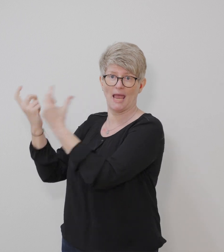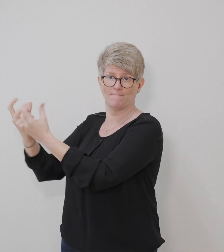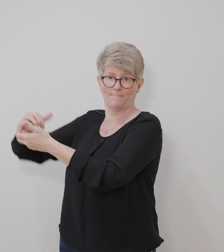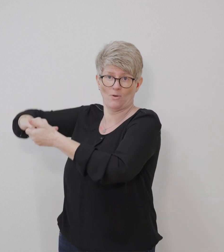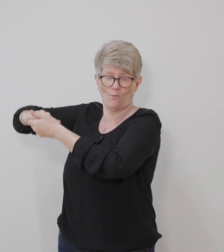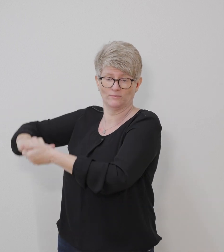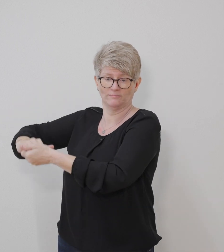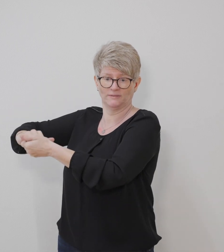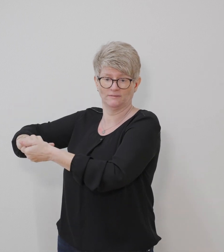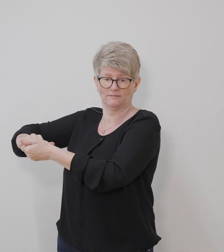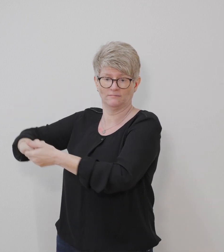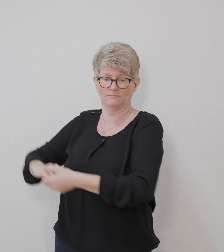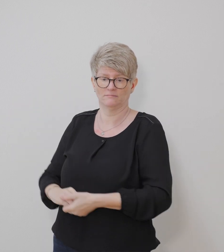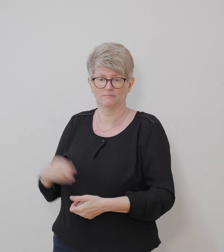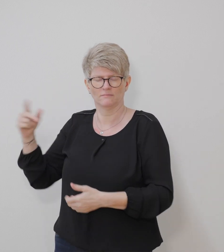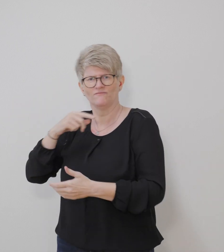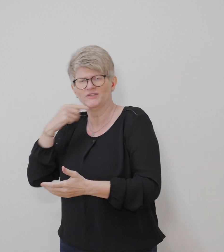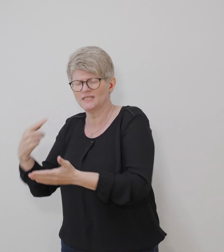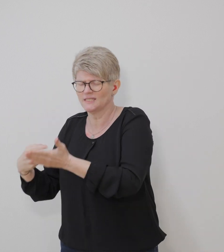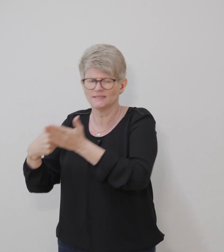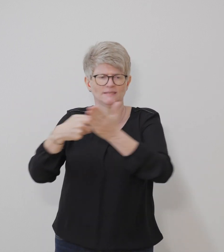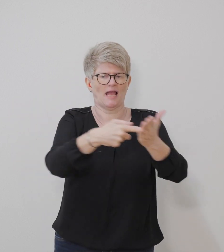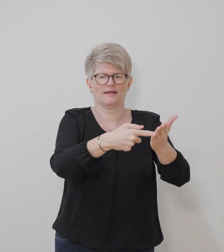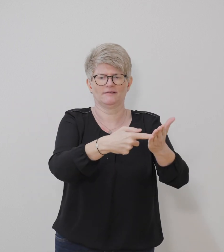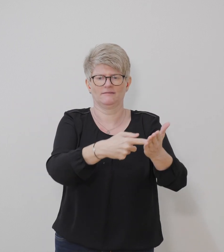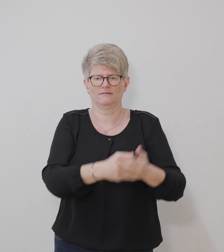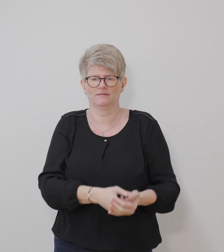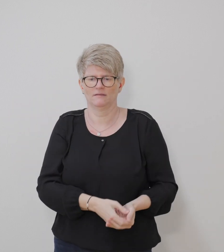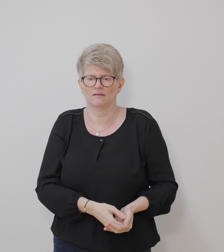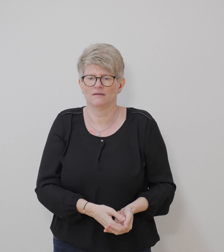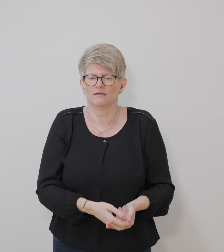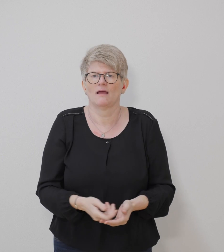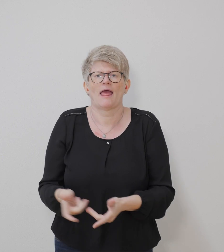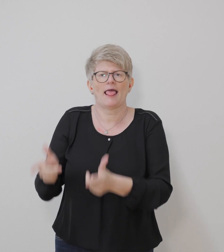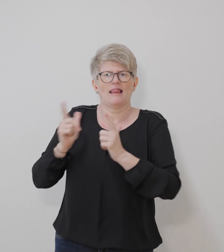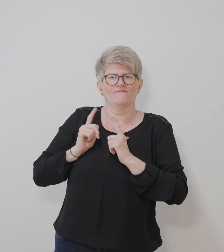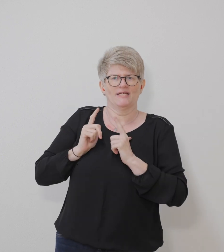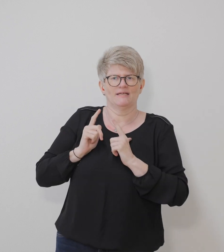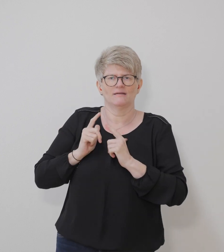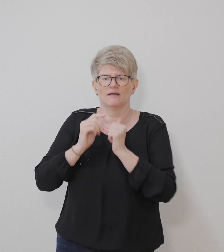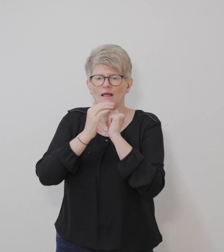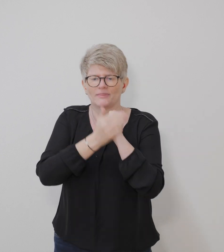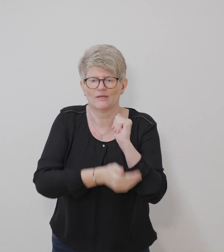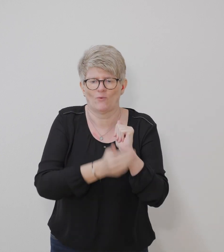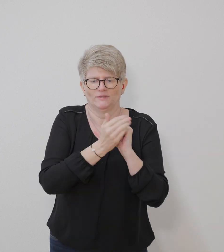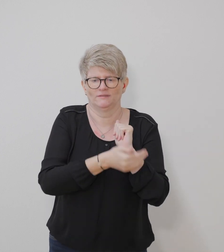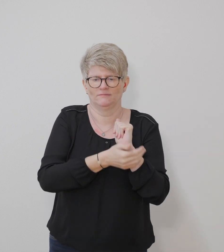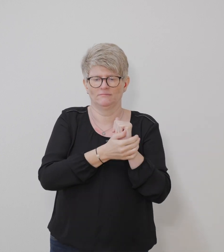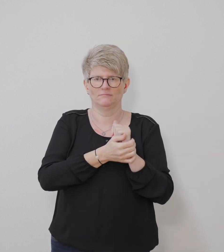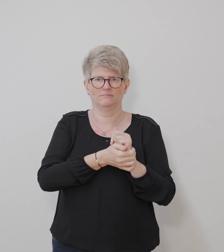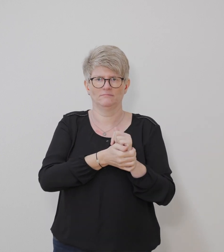haben, Dankesworte an das Team formuliert, in denen deutlich wird, was ihnen Hilfe und Trost